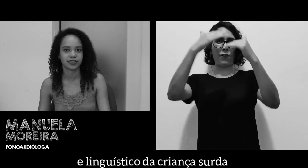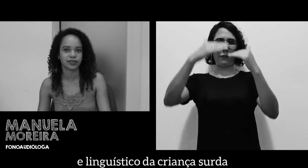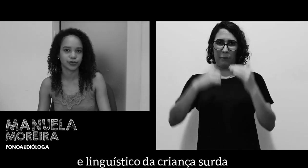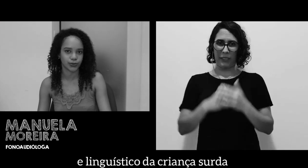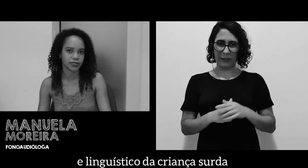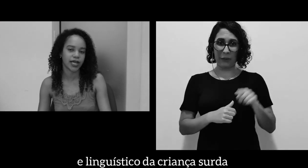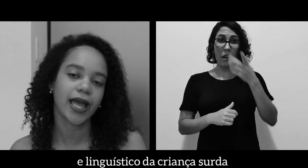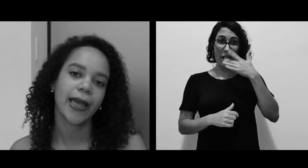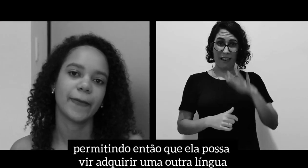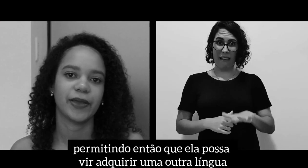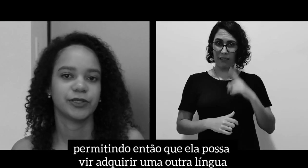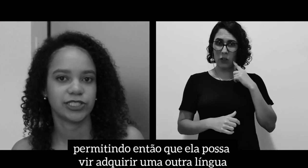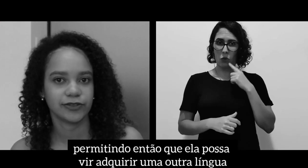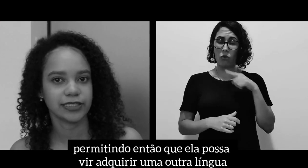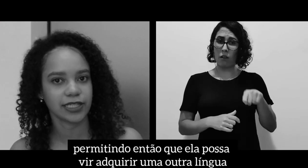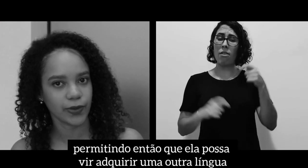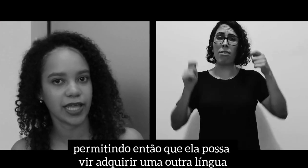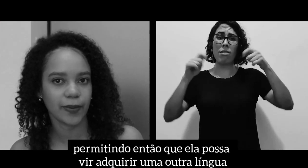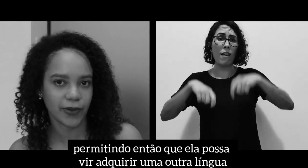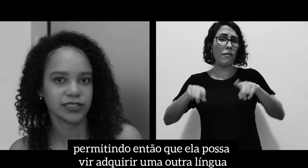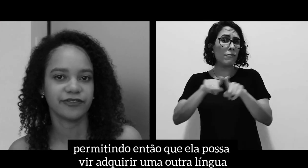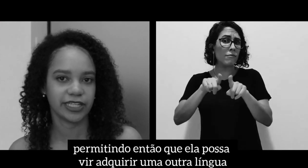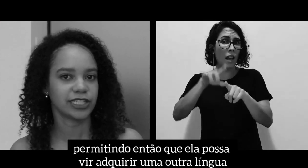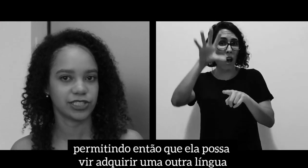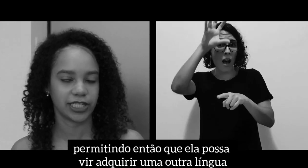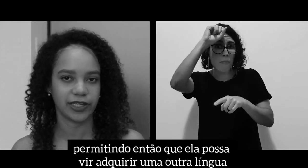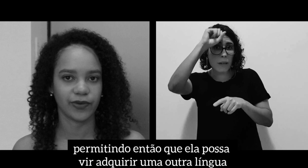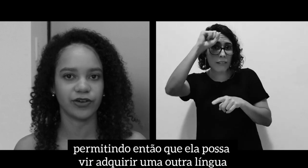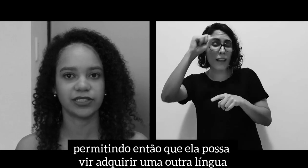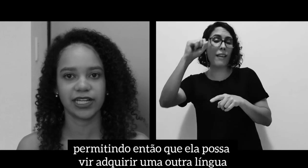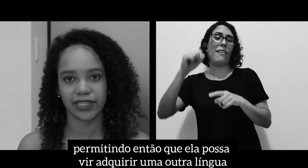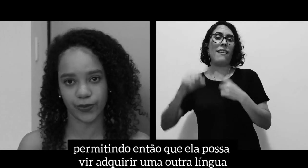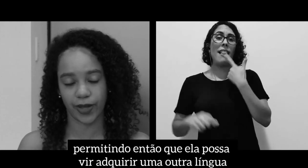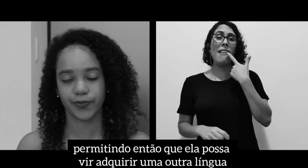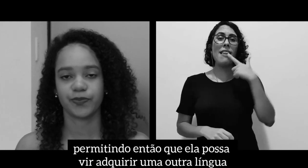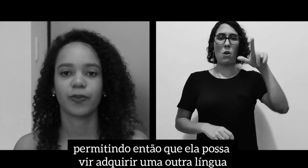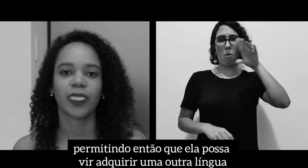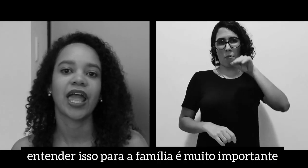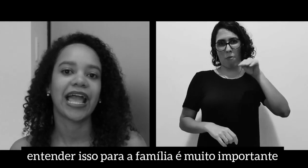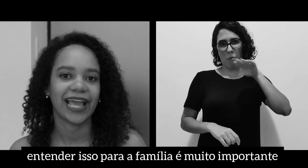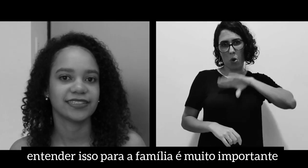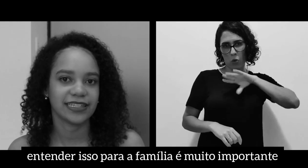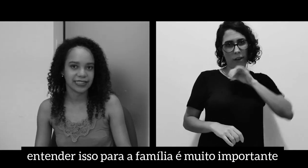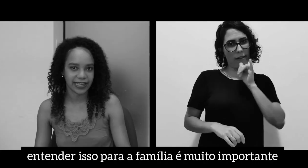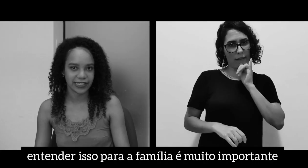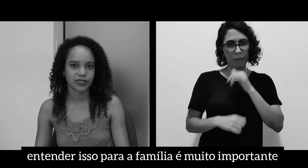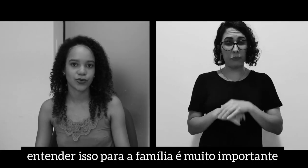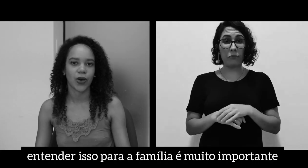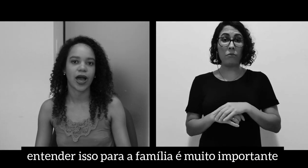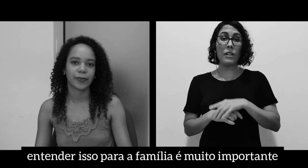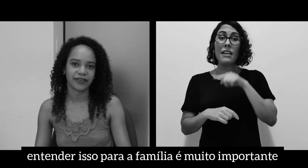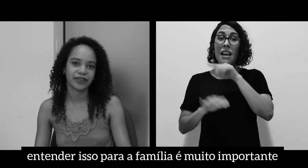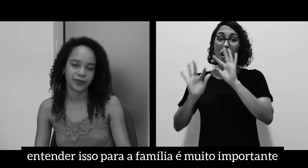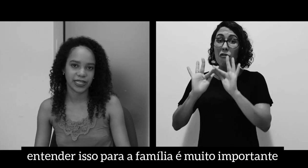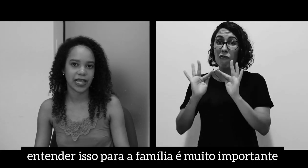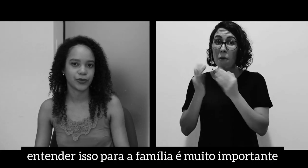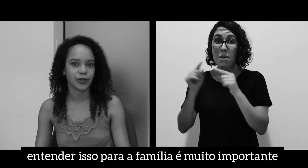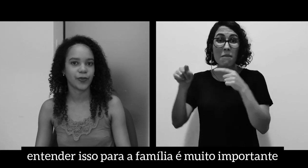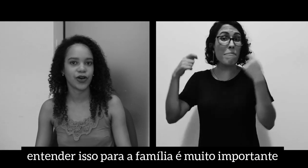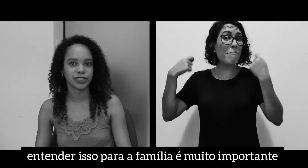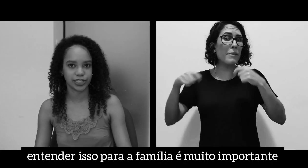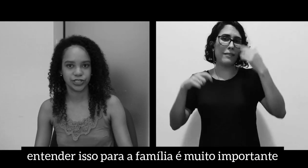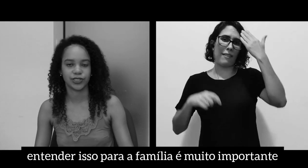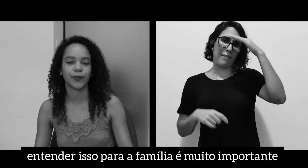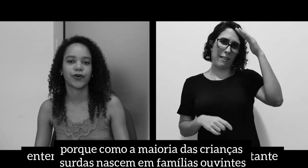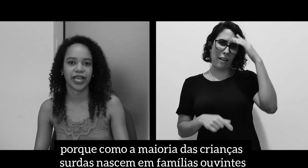da criança surda, permitindo então que ela possa vir a adquirir uma outra língua. Entender isso para a família é